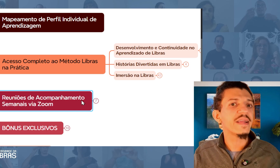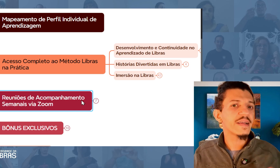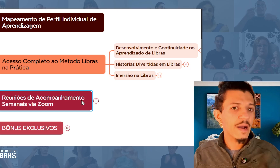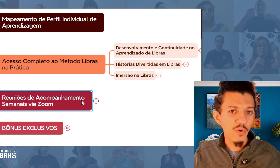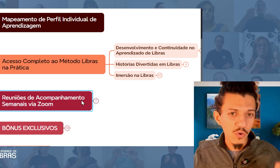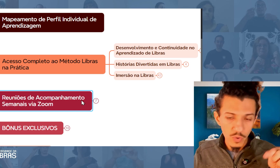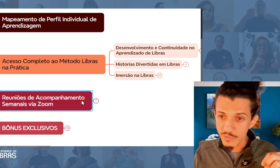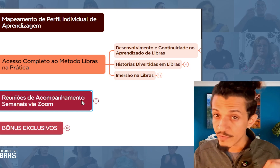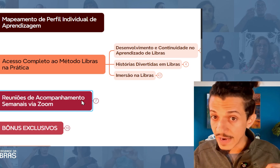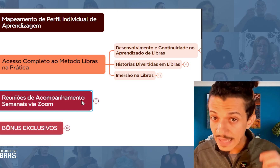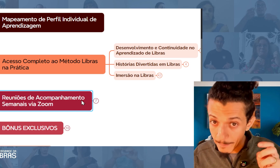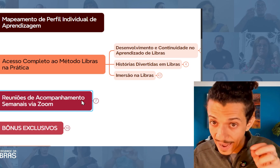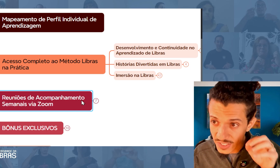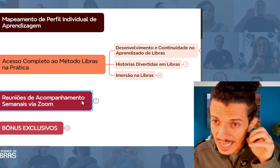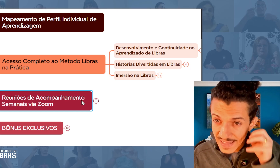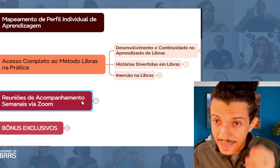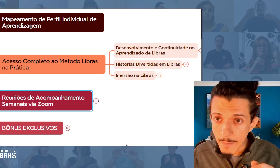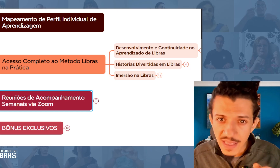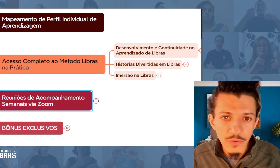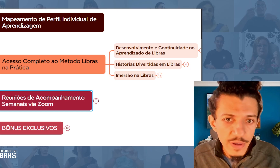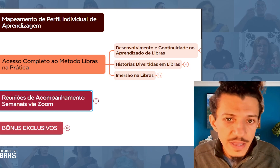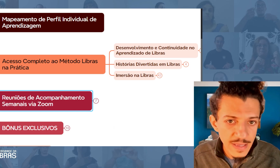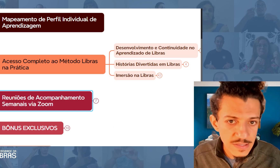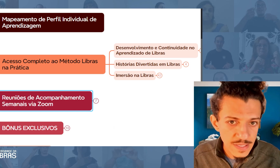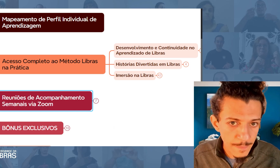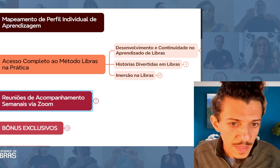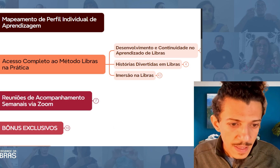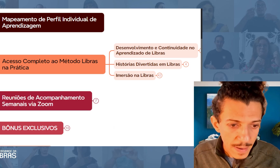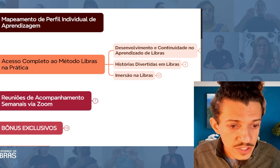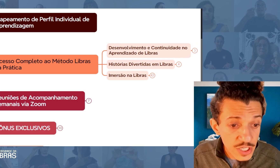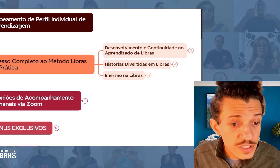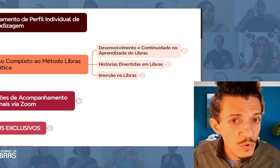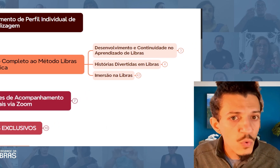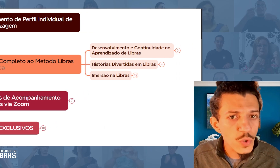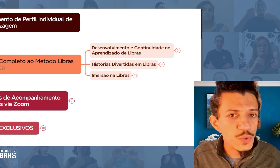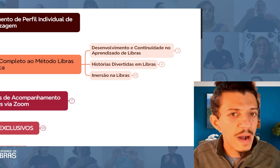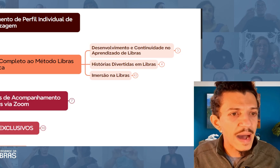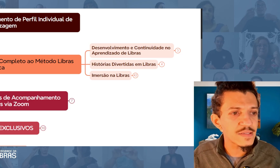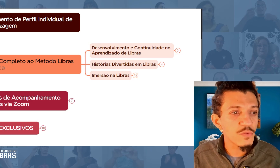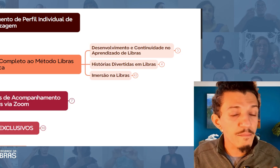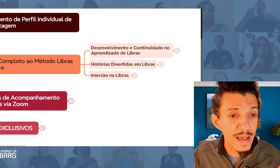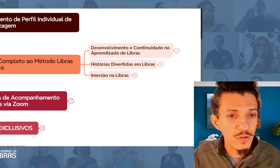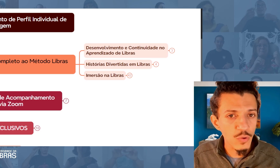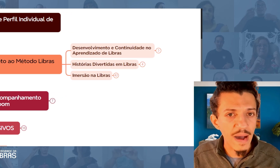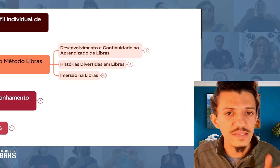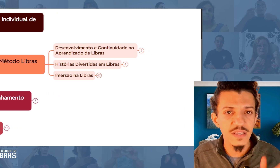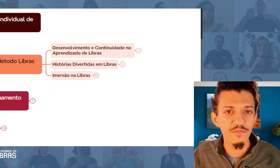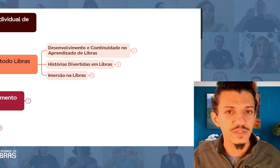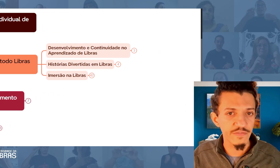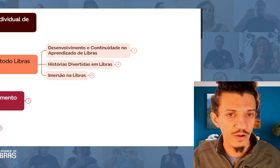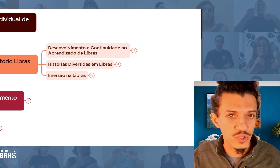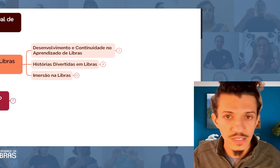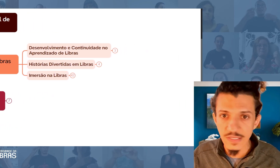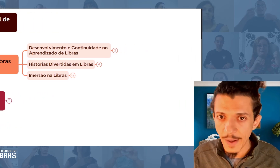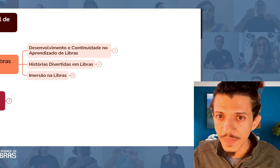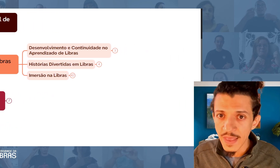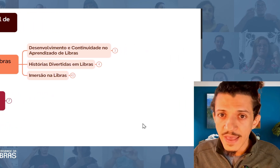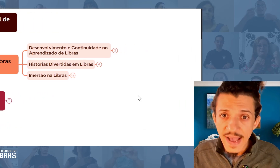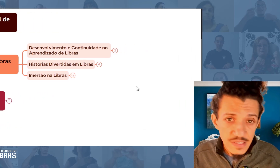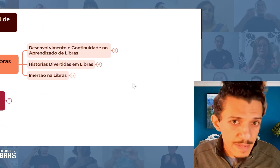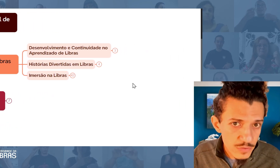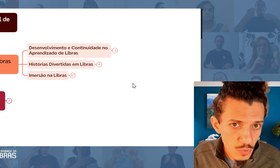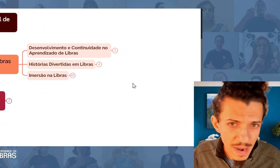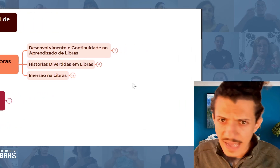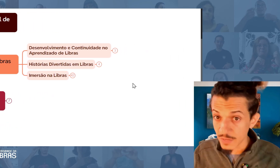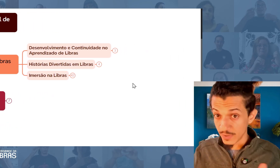porquê daqui a pouco, quando eu for falar da parte da mentoria em si. Mas a gente tem um curso base, um método base que você vai utilizar.